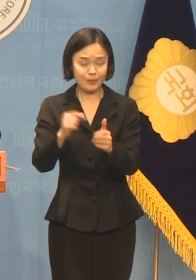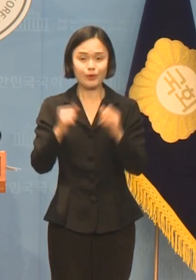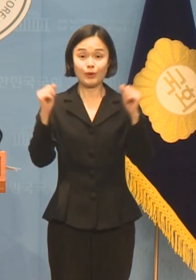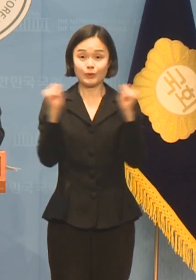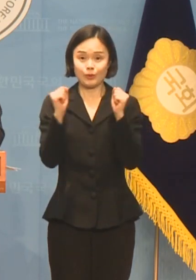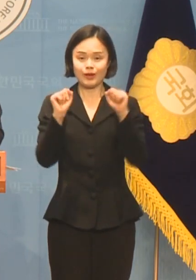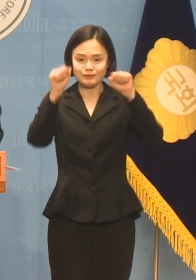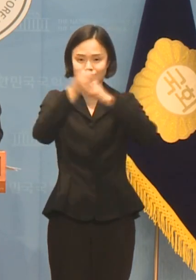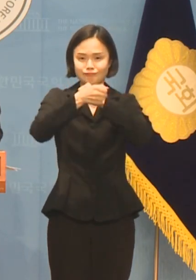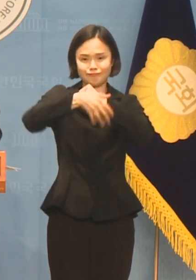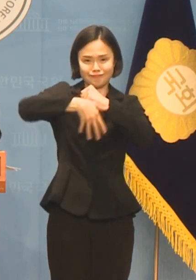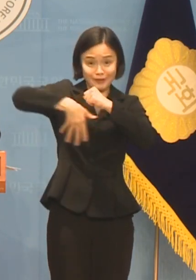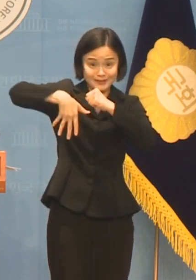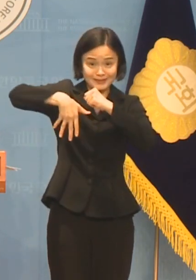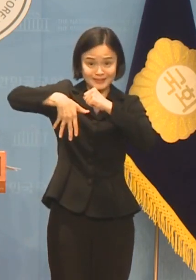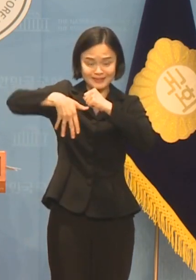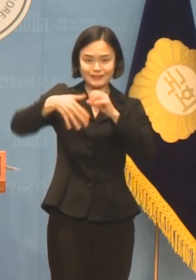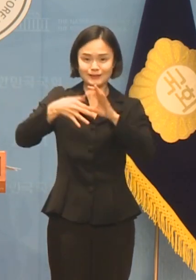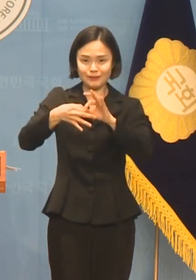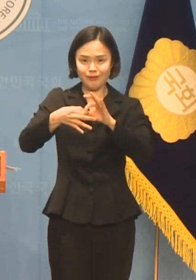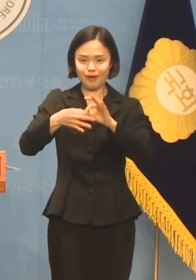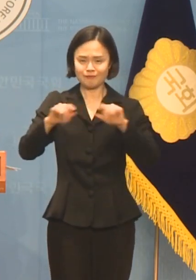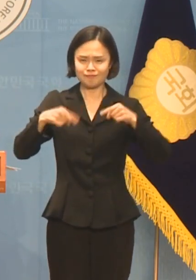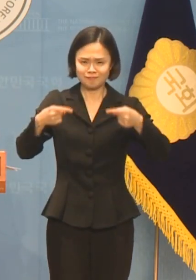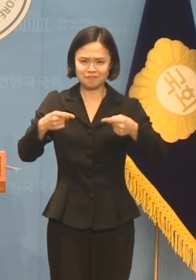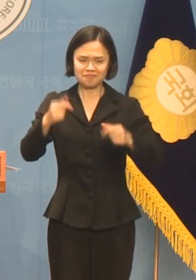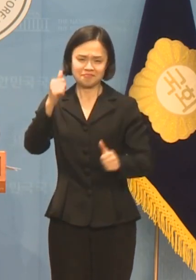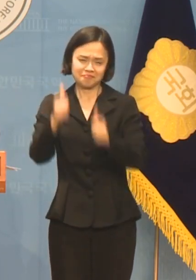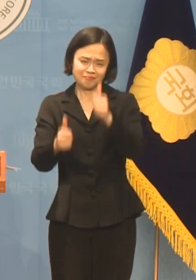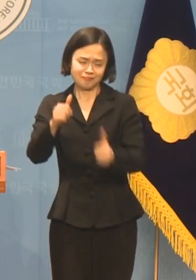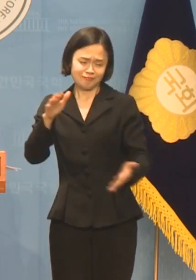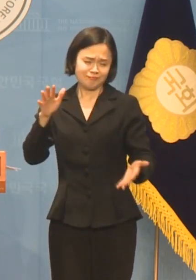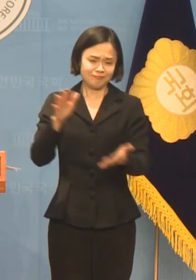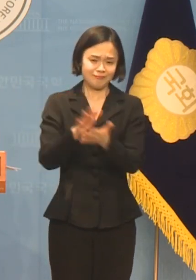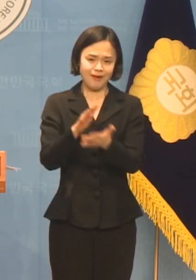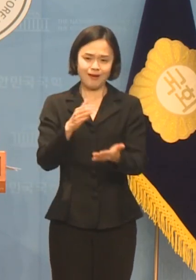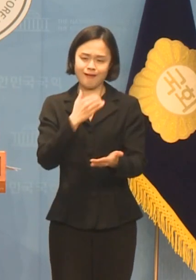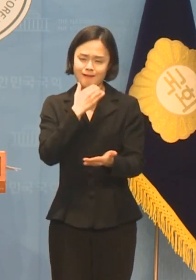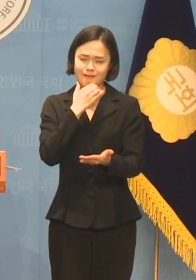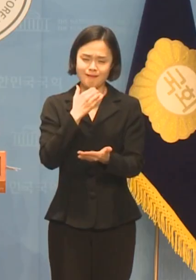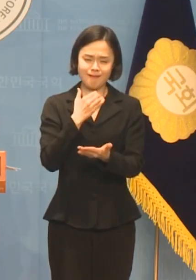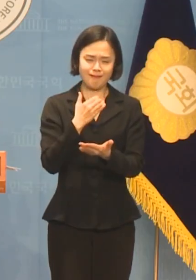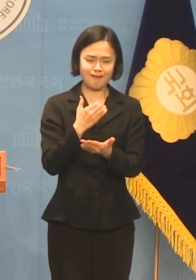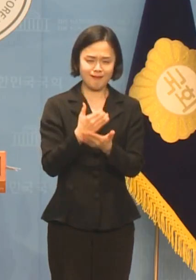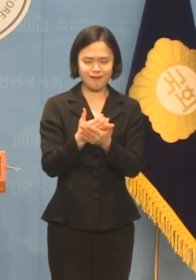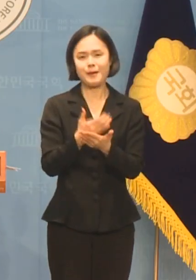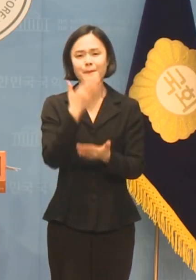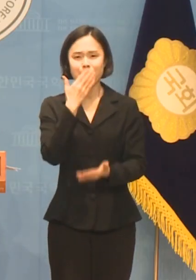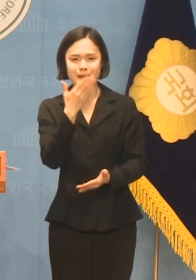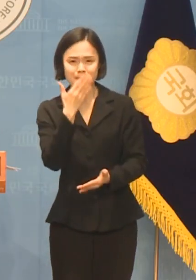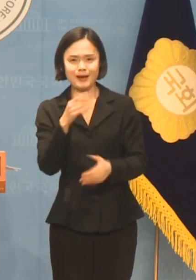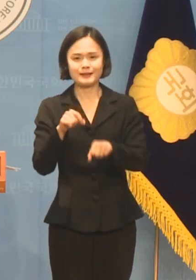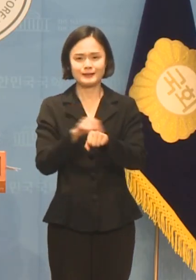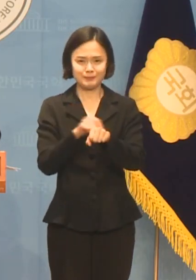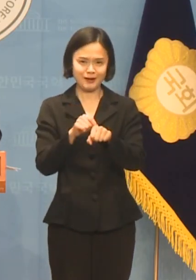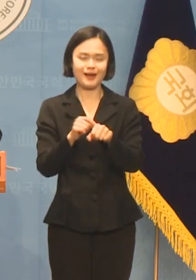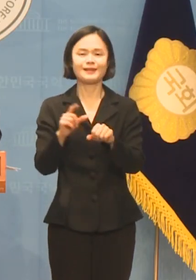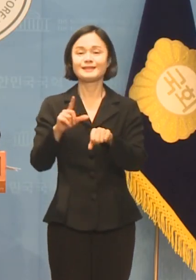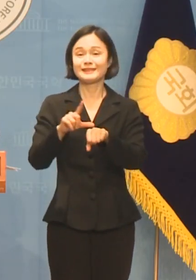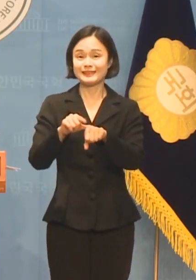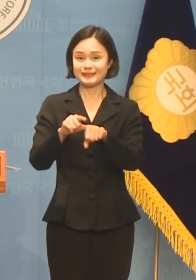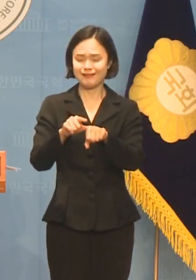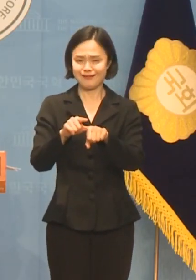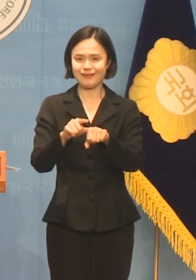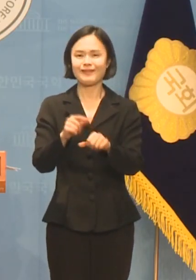열정과 감동을 다시 한번 느낄 수 있는 특별한 자리입니다. 선수 여러분들의 땀과